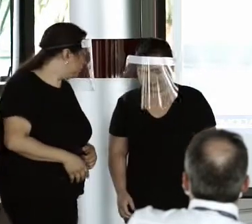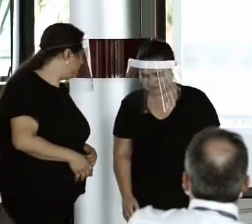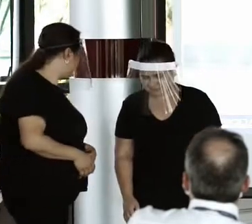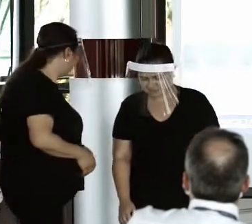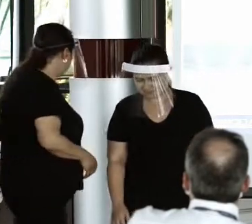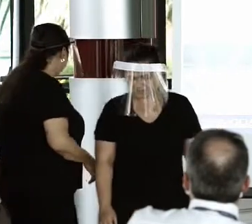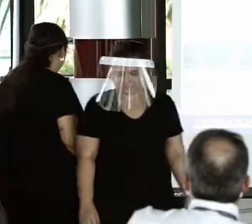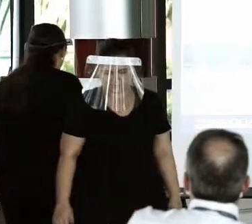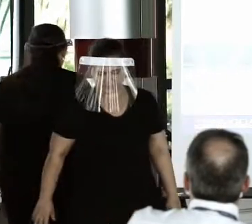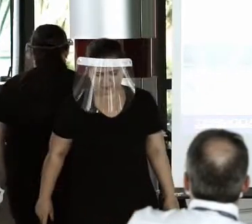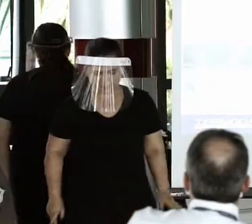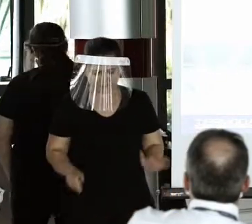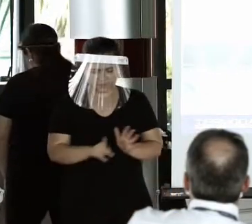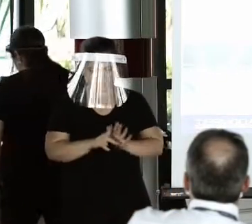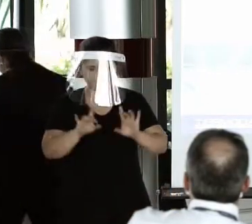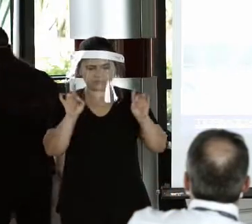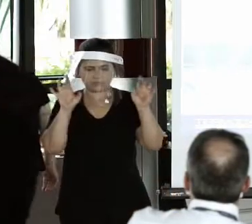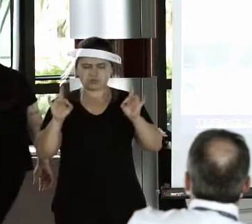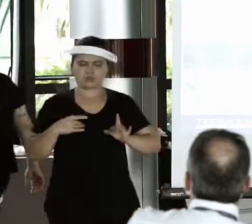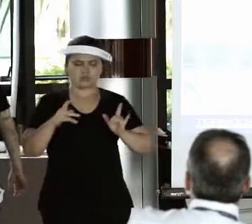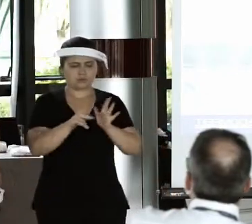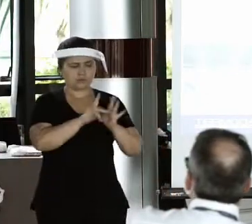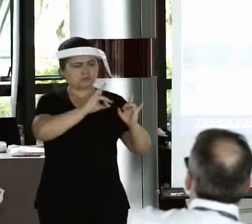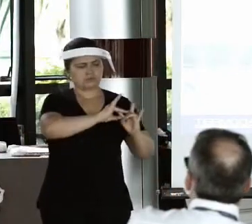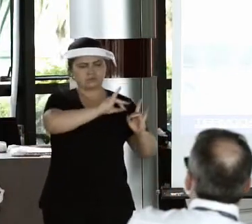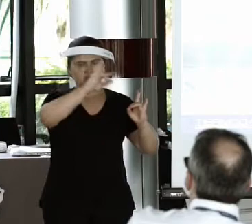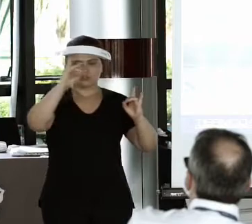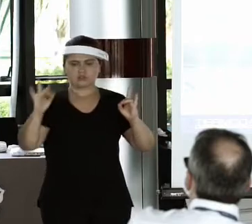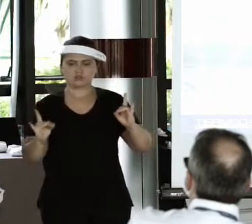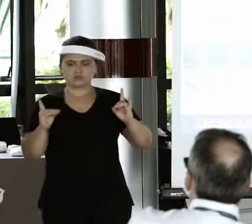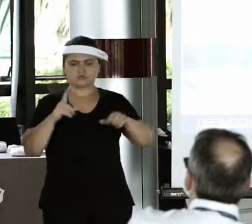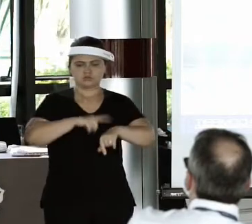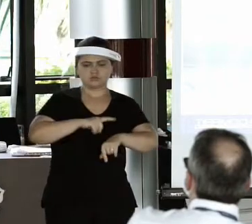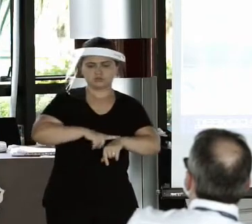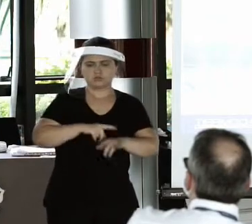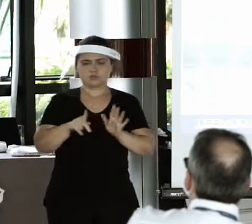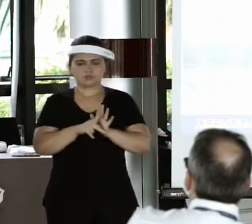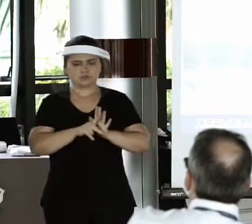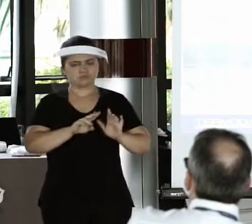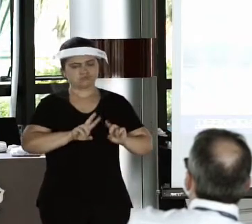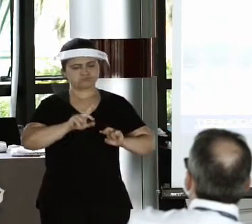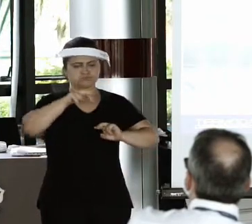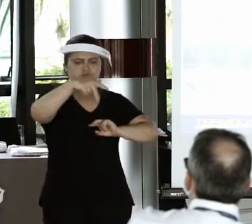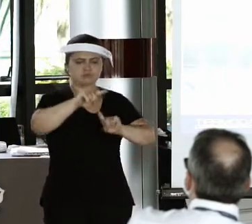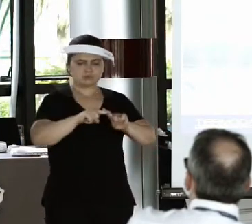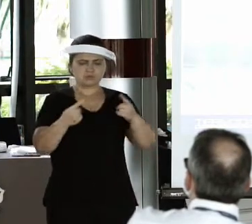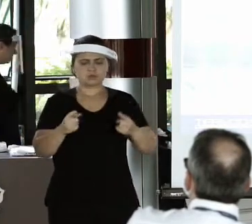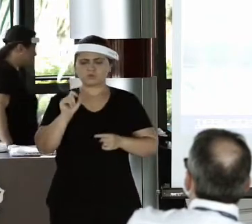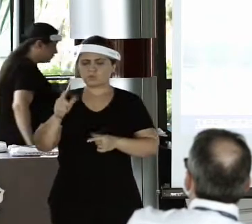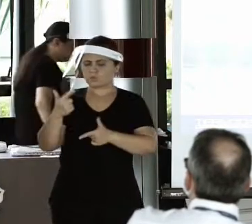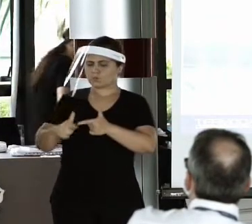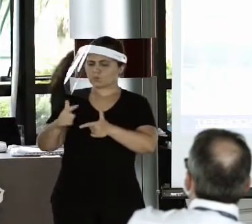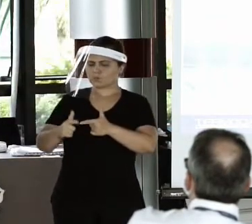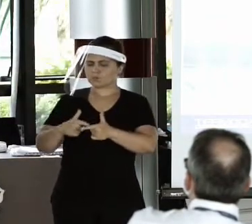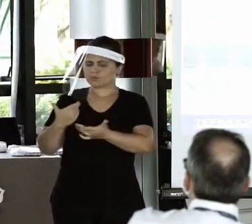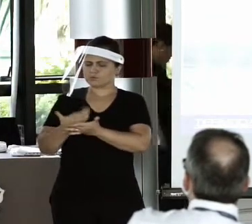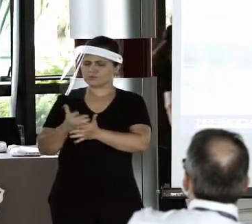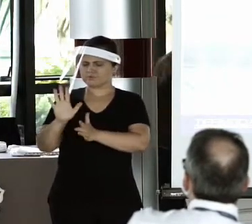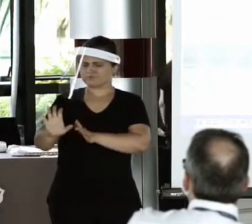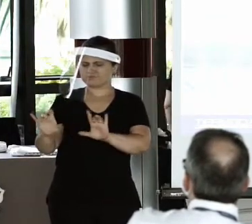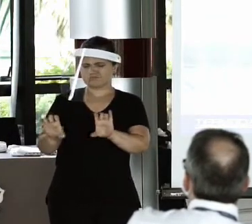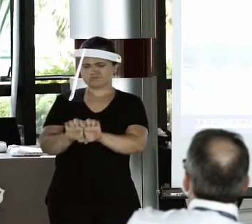de obras de arte especiais, que seriam viadutos, pontes, passarelas, né, enfim. Porém, qual que é o problema de se estudar